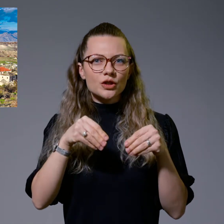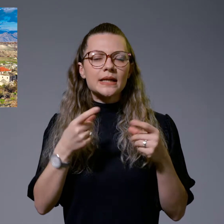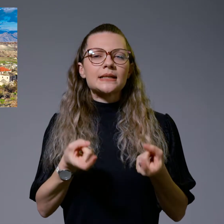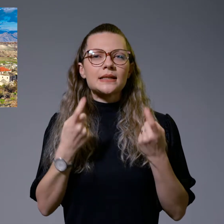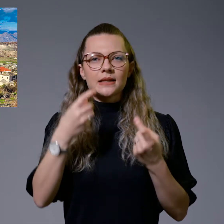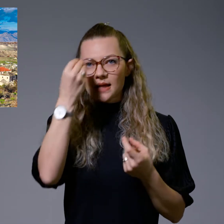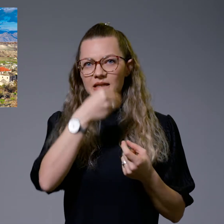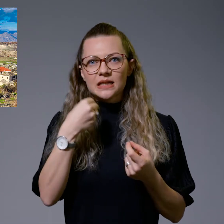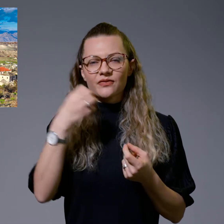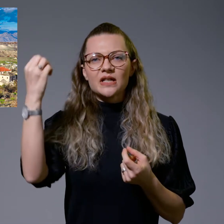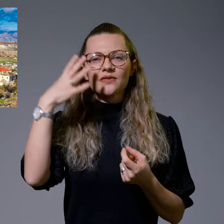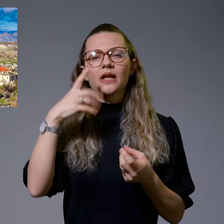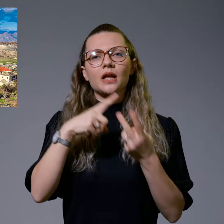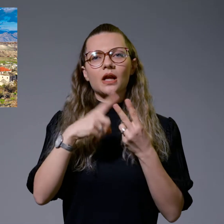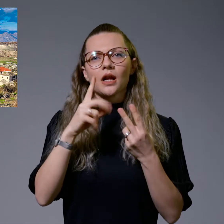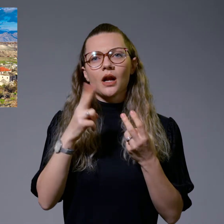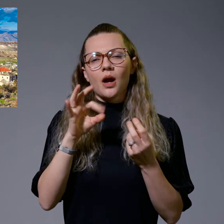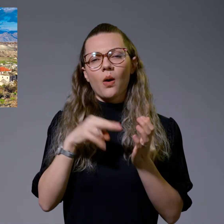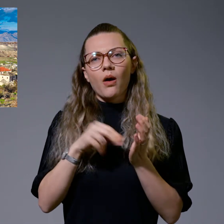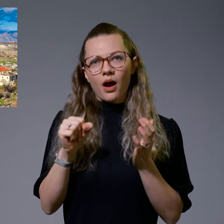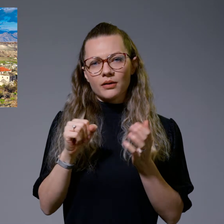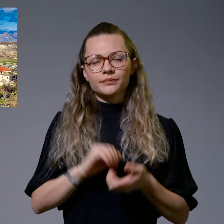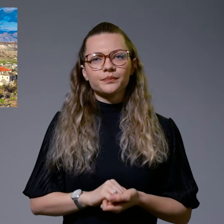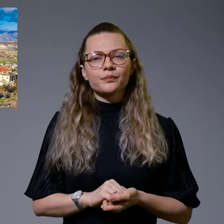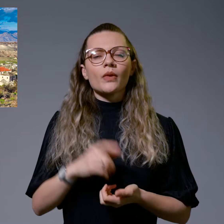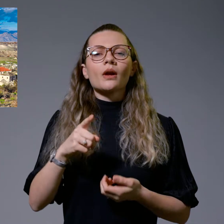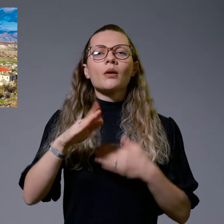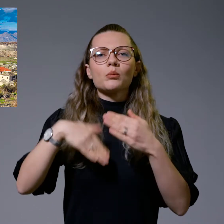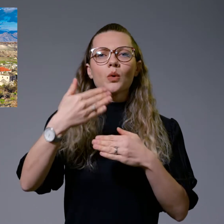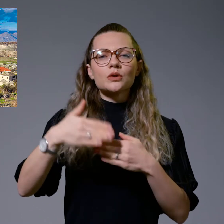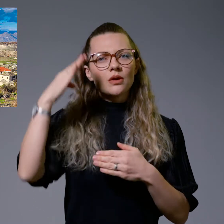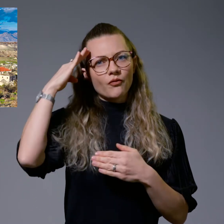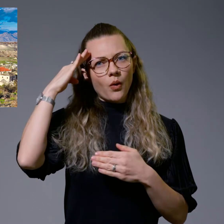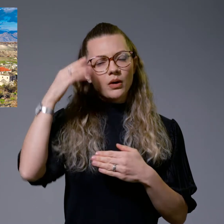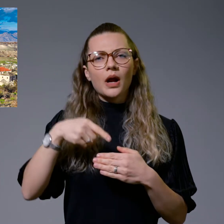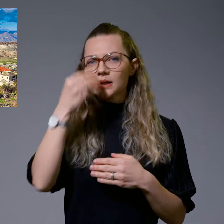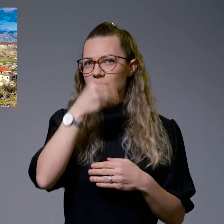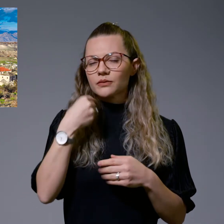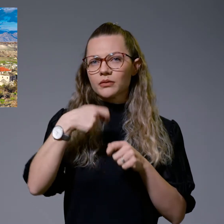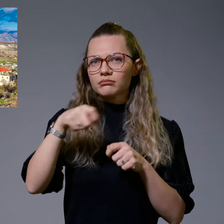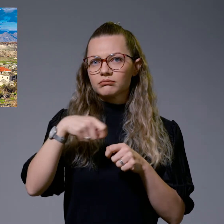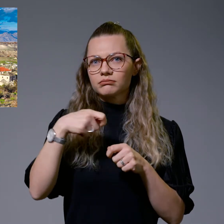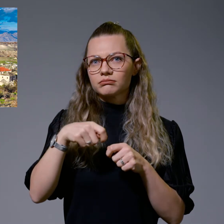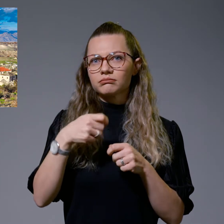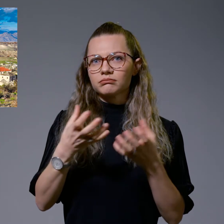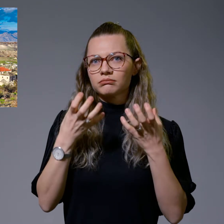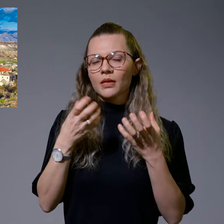селската црква Свети Никола. По војната црквата била обновена и денес таа е